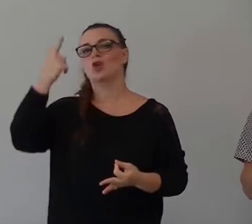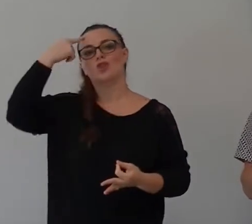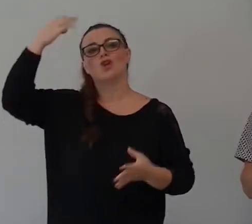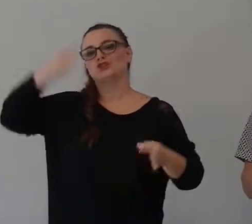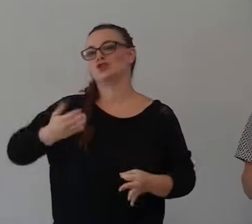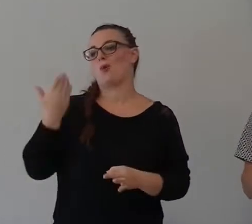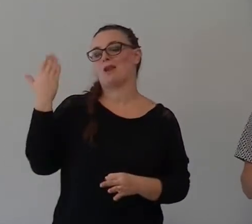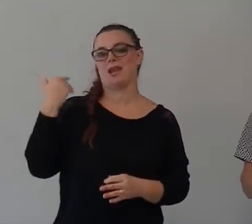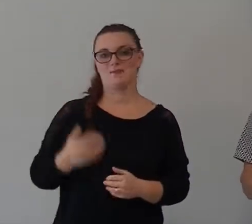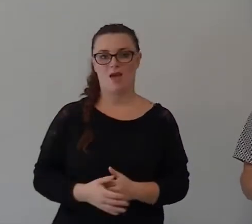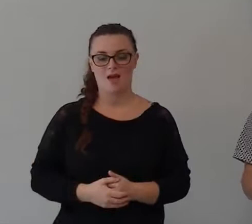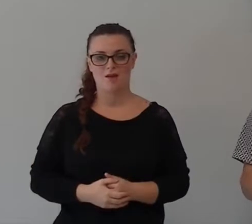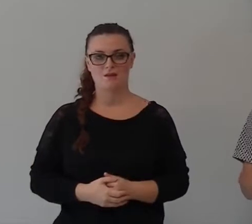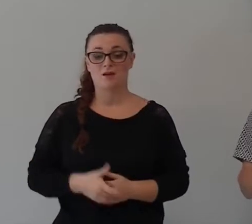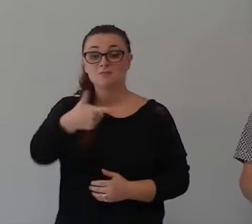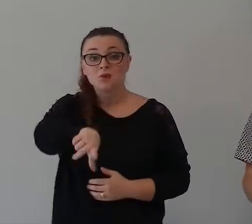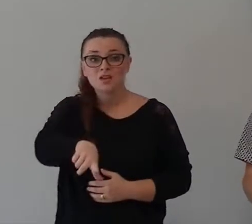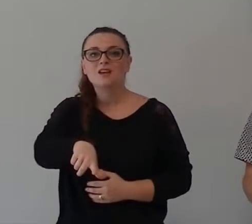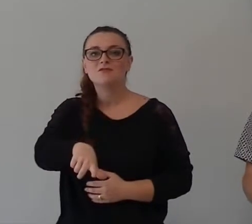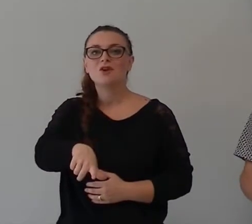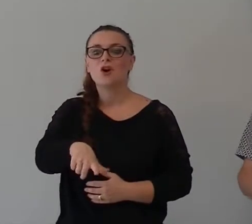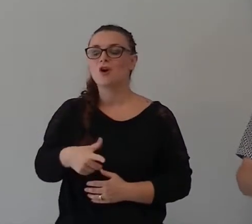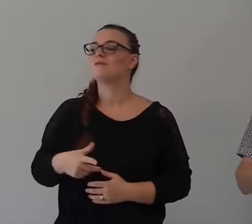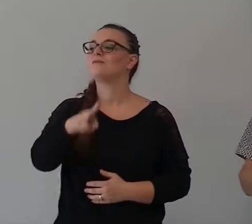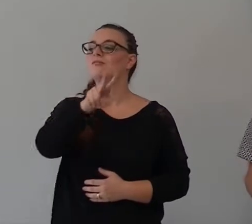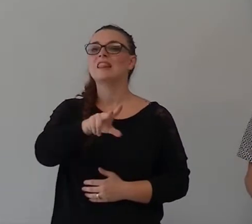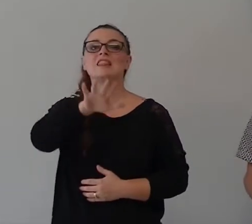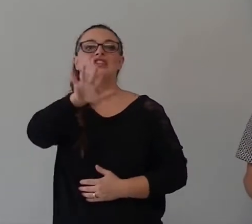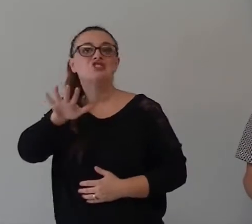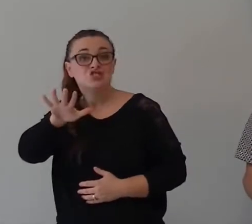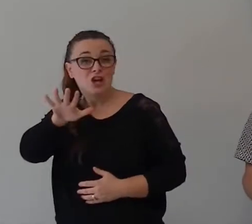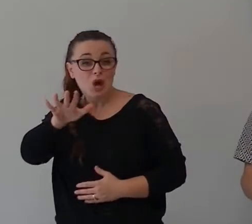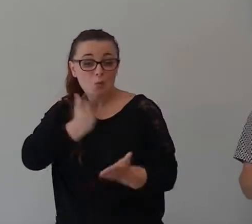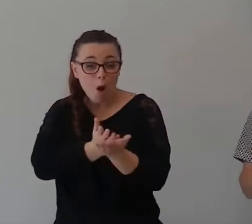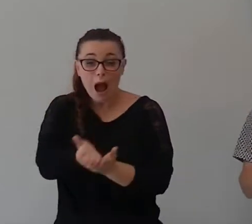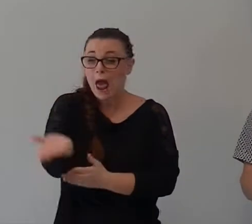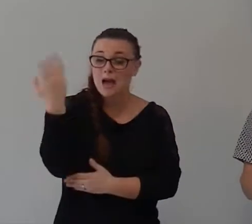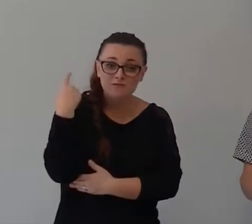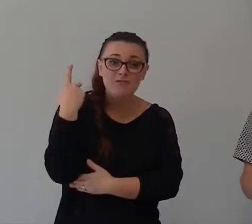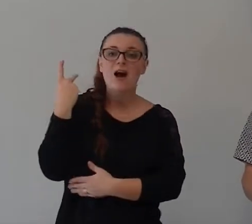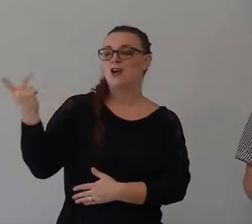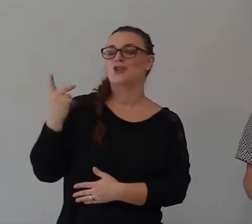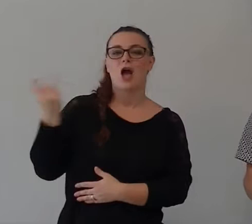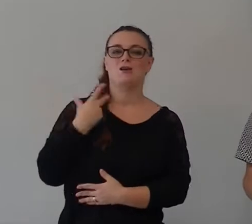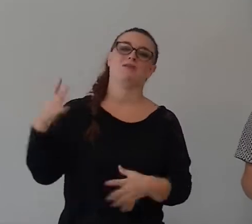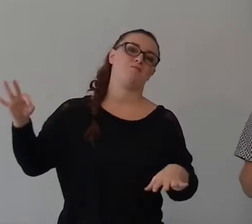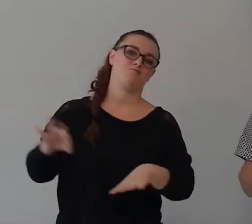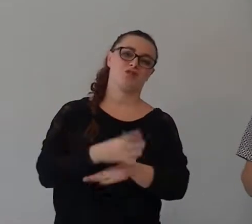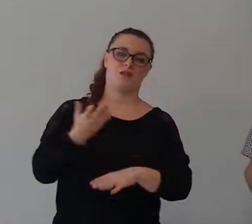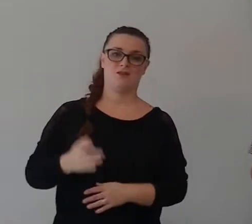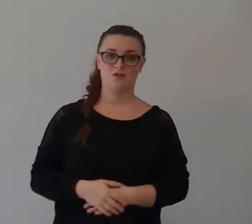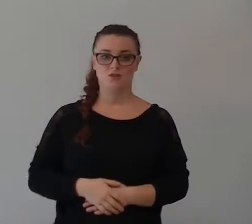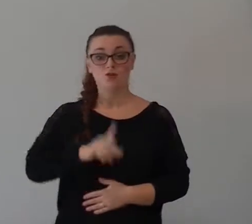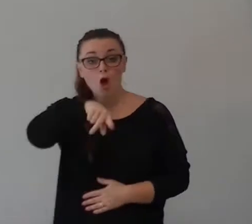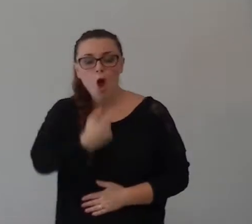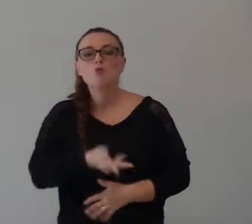che 25 anni fa noi ci saremmo sposati e che 10 anni fa lui ci